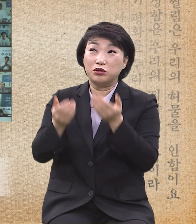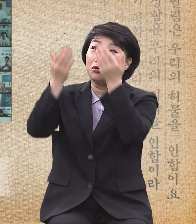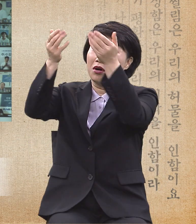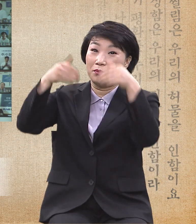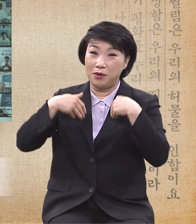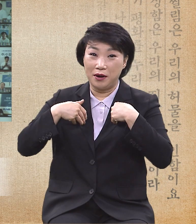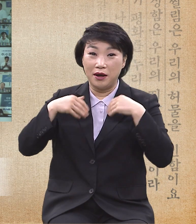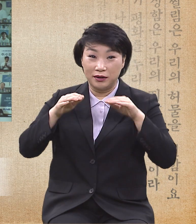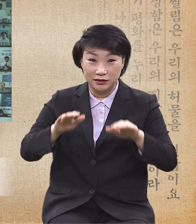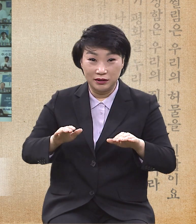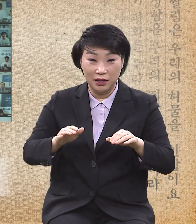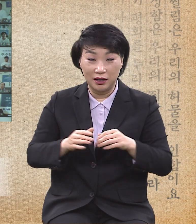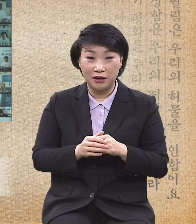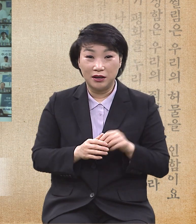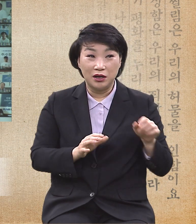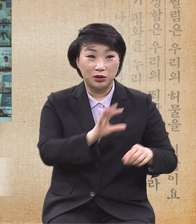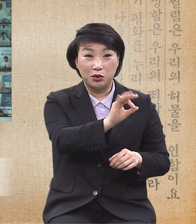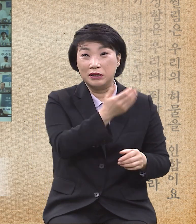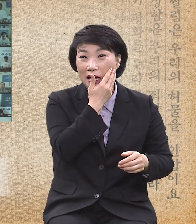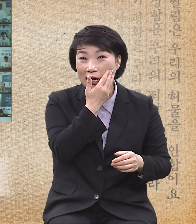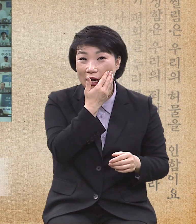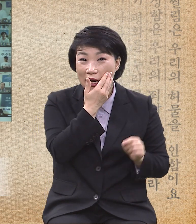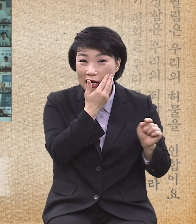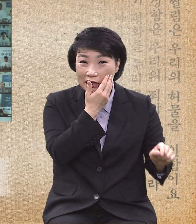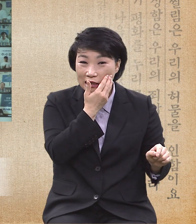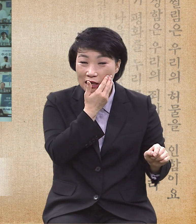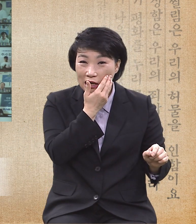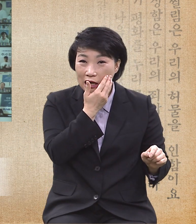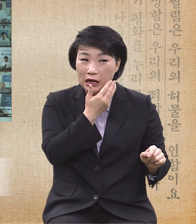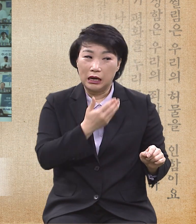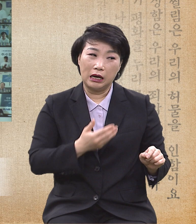했는데 돈이 아까워서